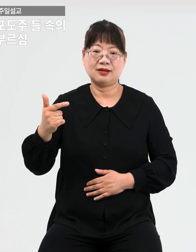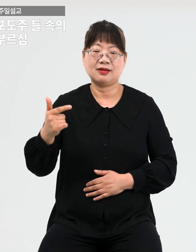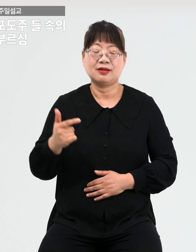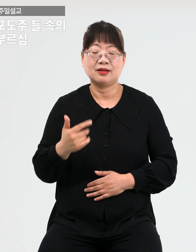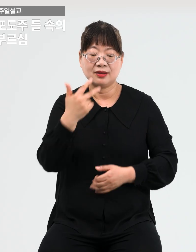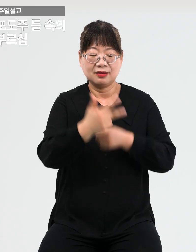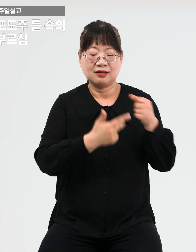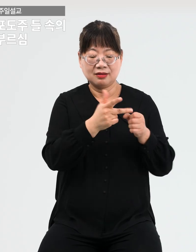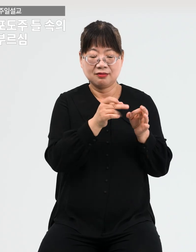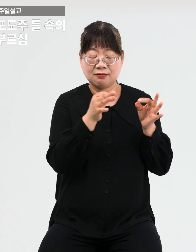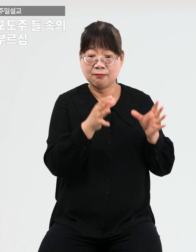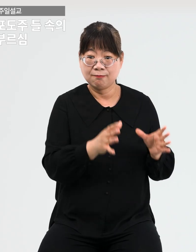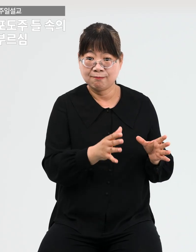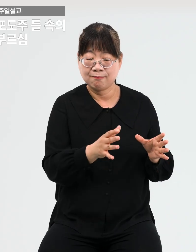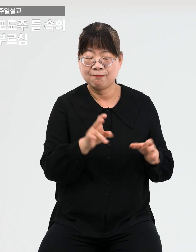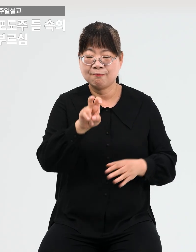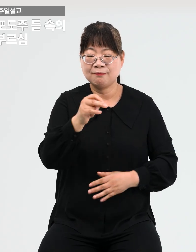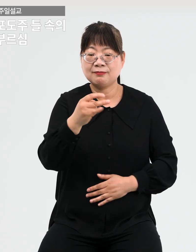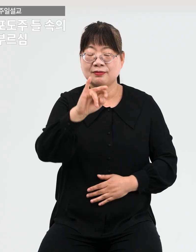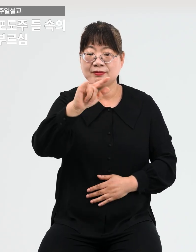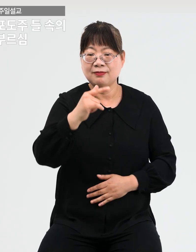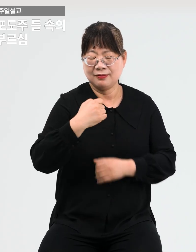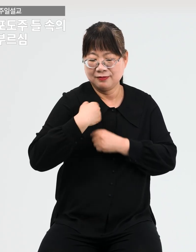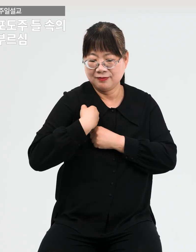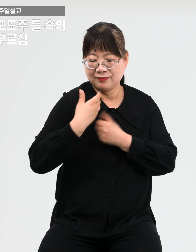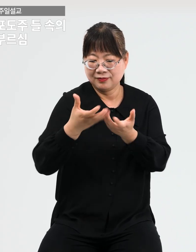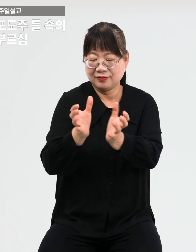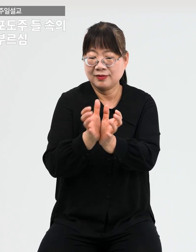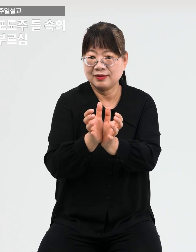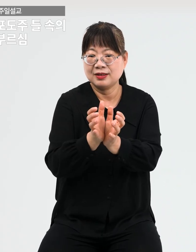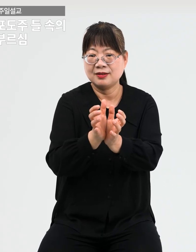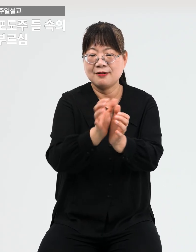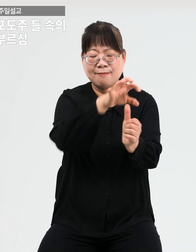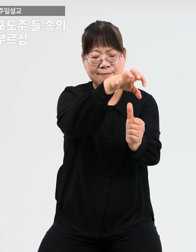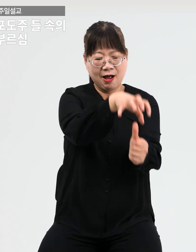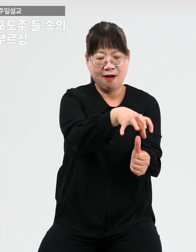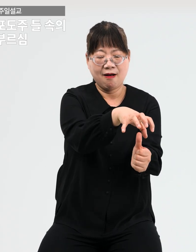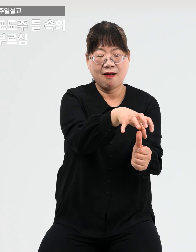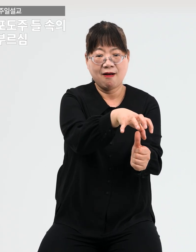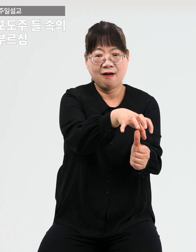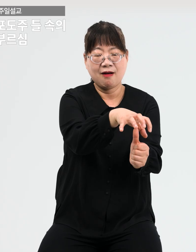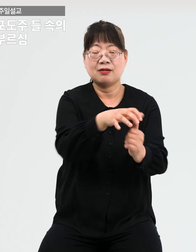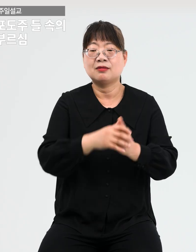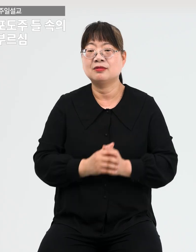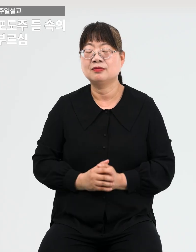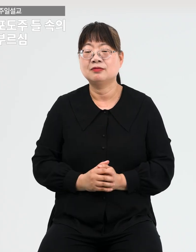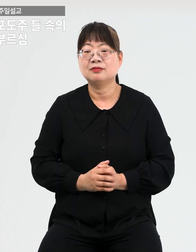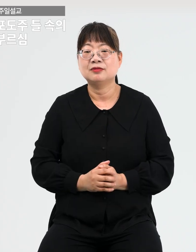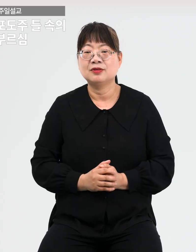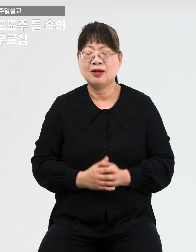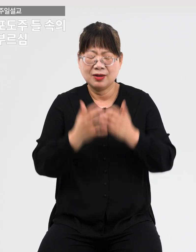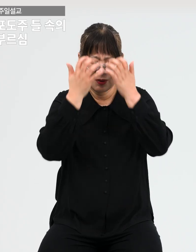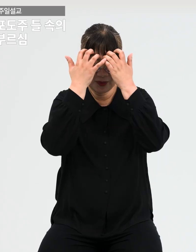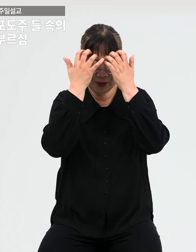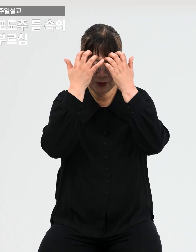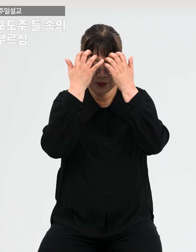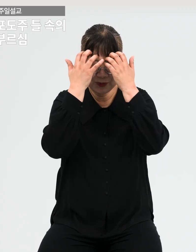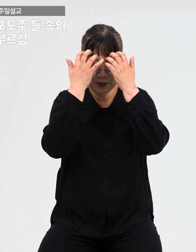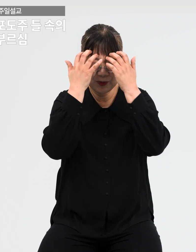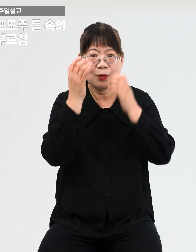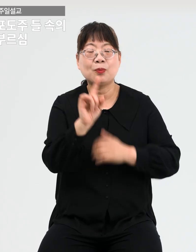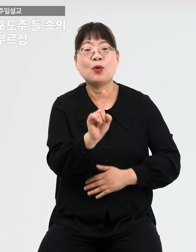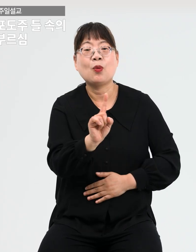그래서 7년 동안을 미디안 군대에 이스라엘을 넘깁니다. 어느 정도의 고통이